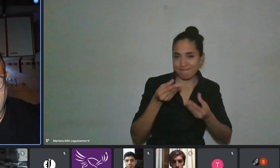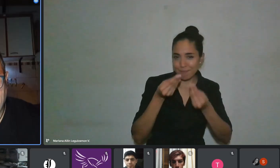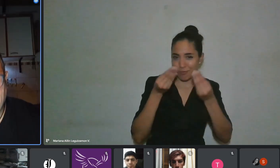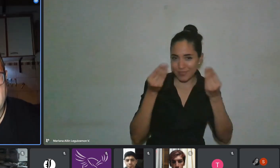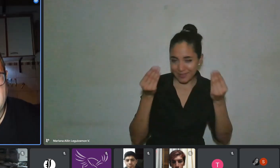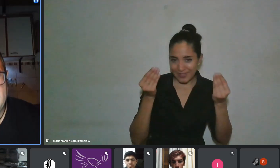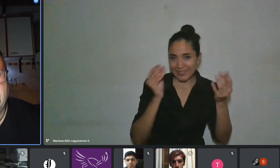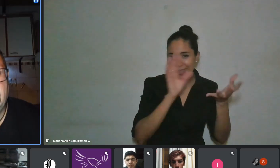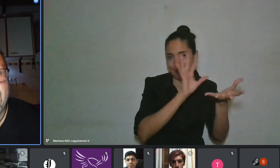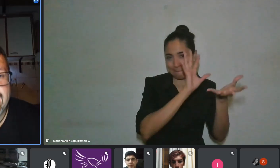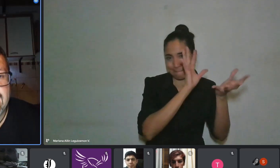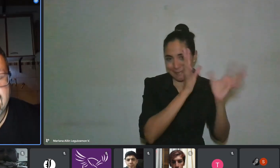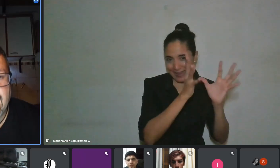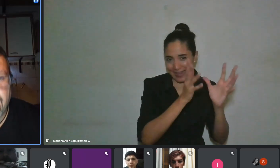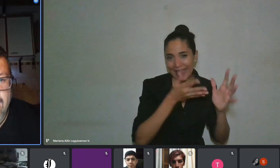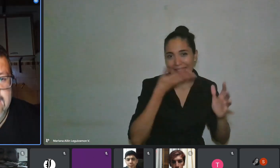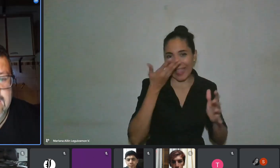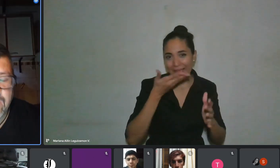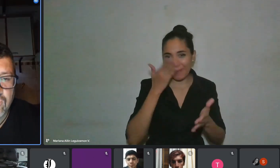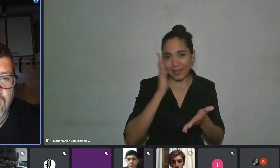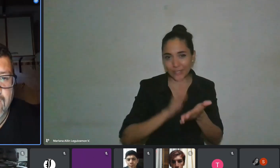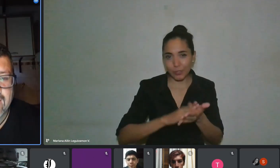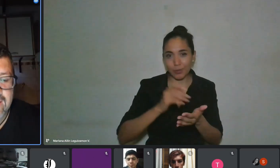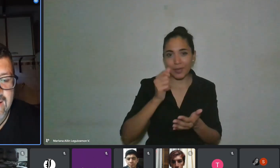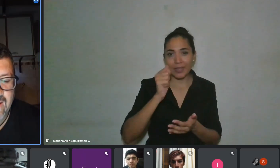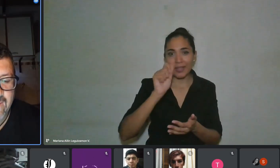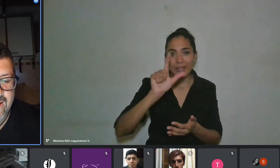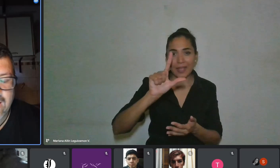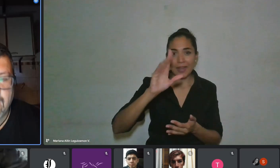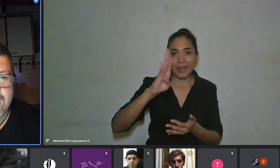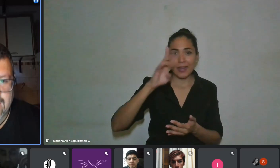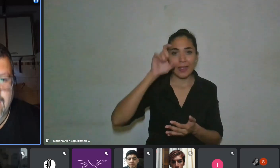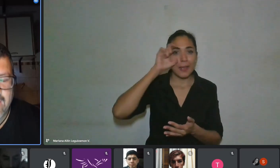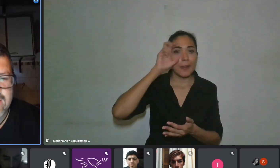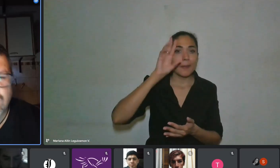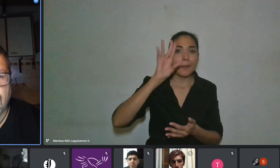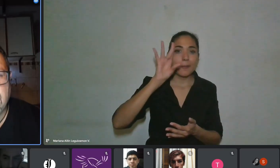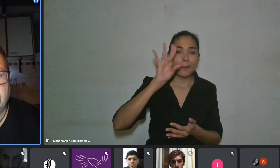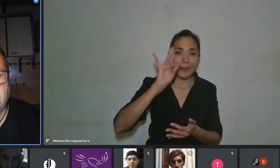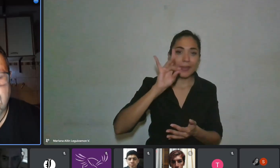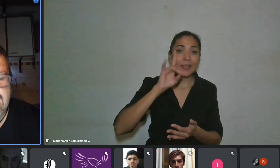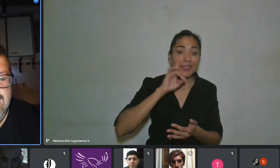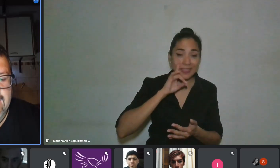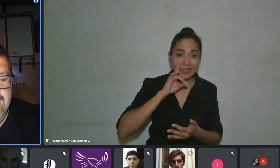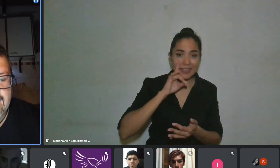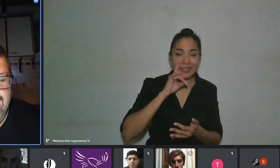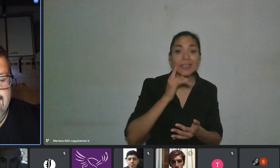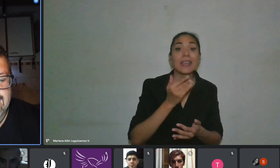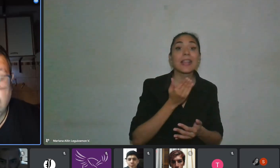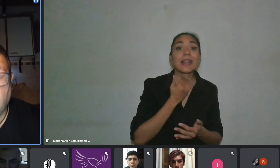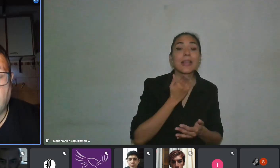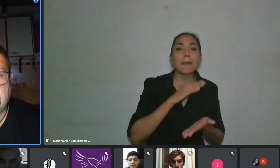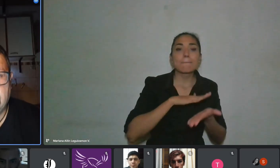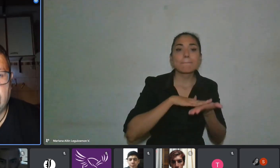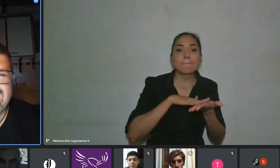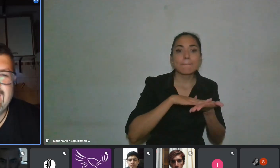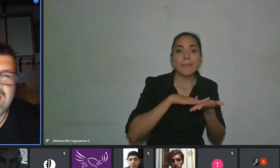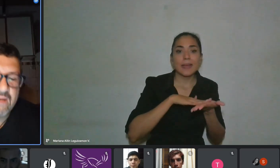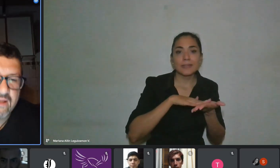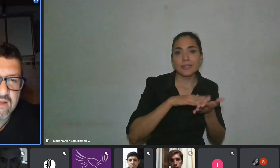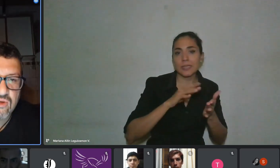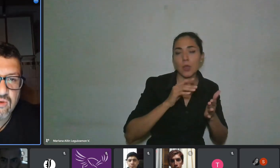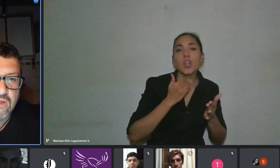a Javier Milei de Alberdi y las bases y puntos de partida de Alberdi. Realmente es un libro antiguo que no